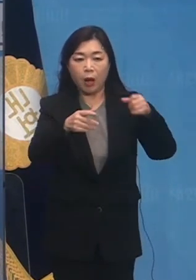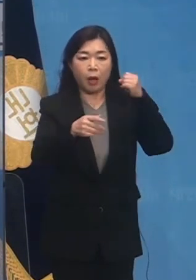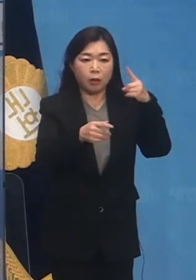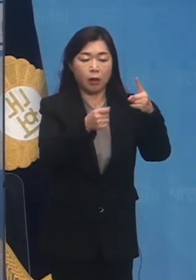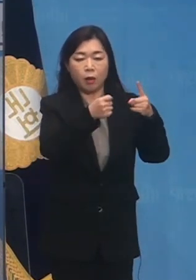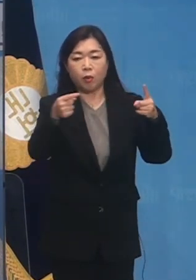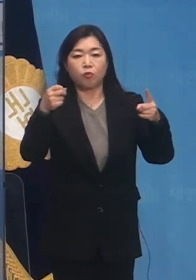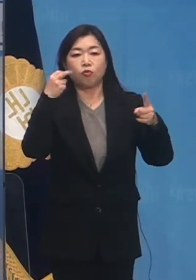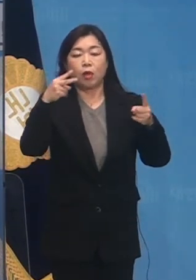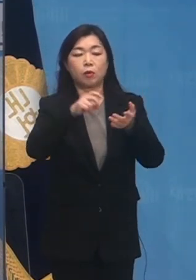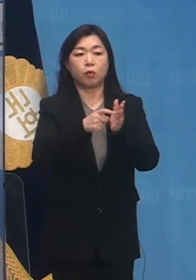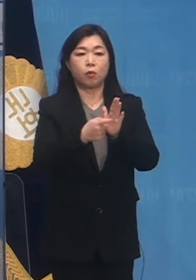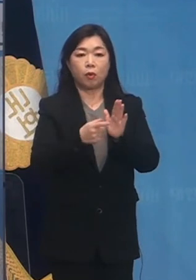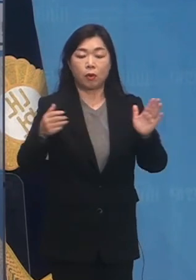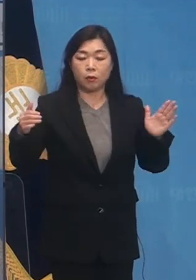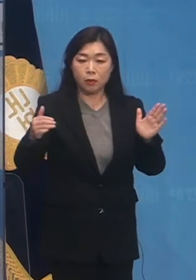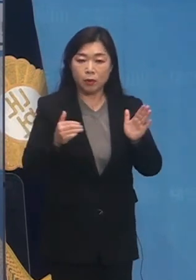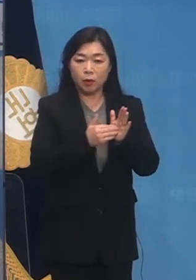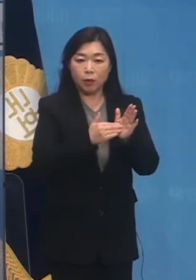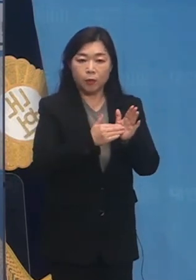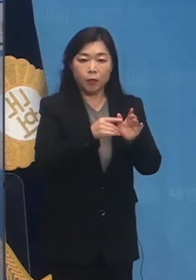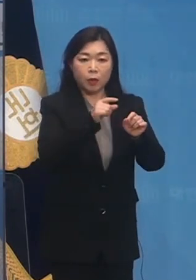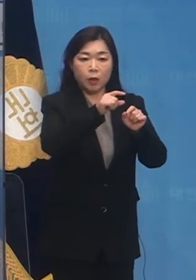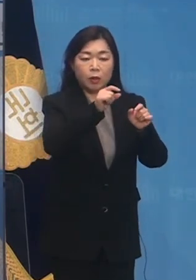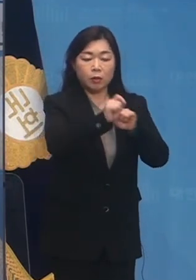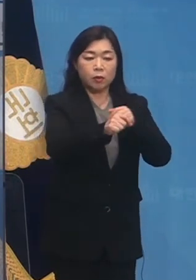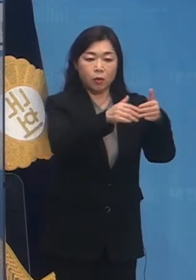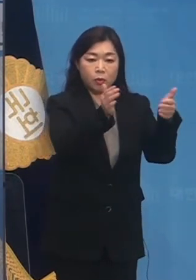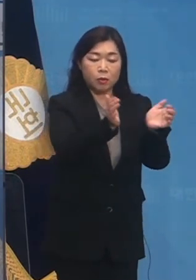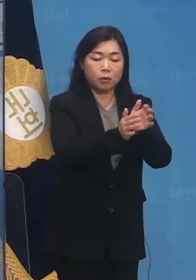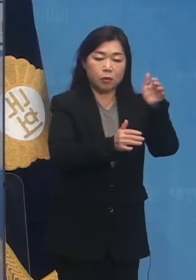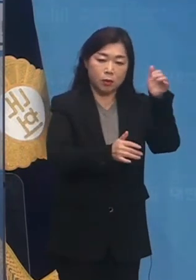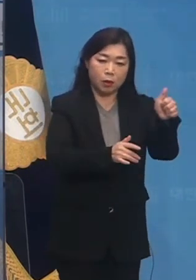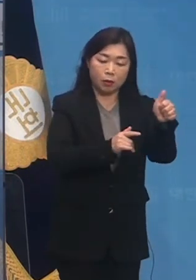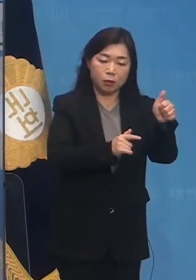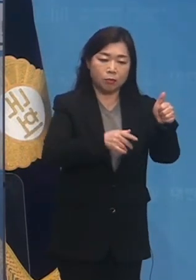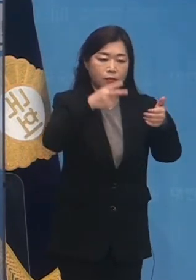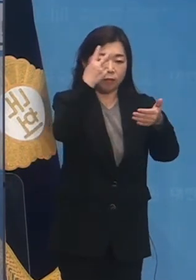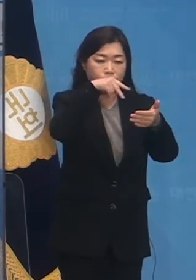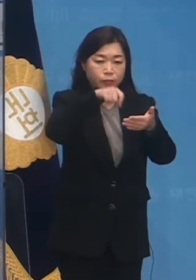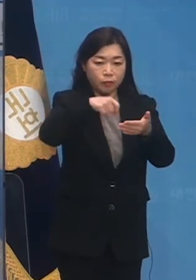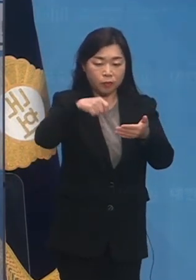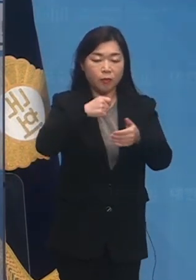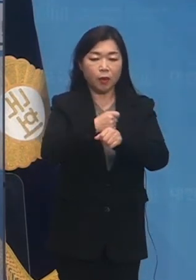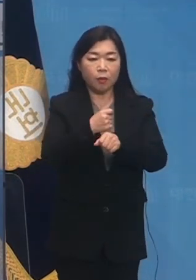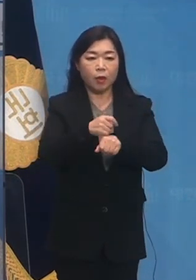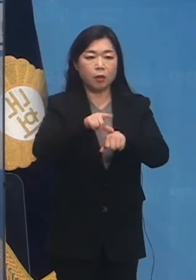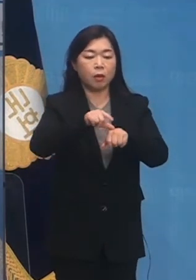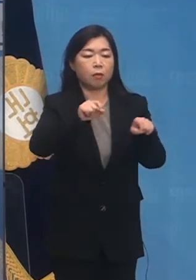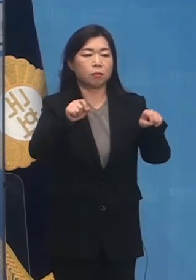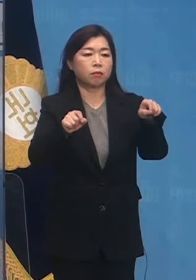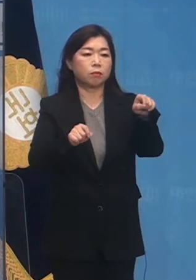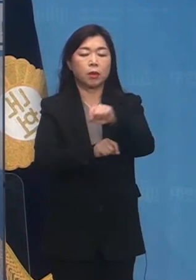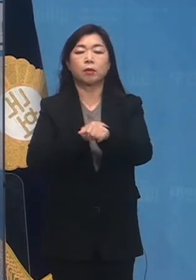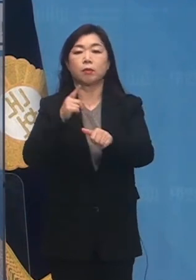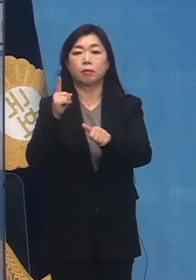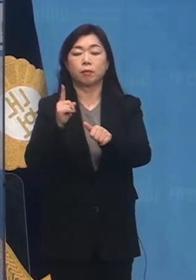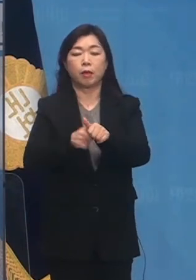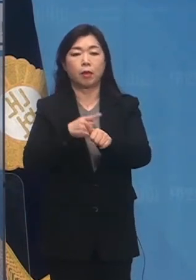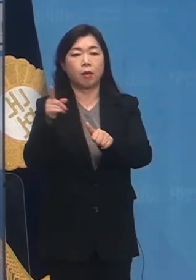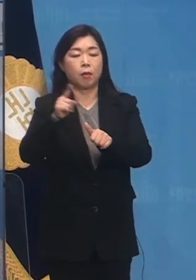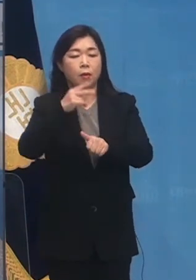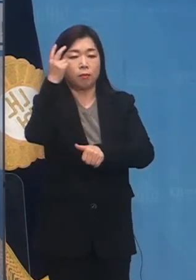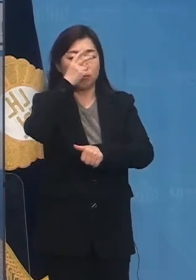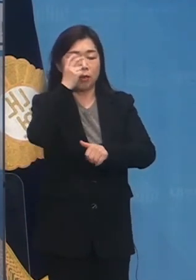2달 가까이 지청장이 기록을 검토한다면서 뭉개는 기간 동안 이 화급을 다투는 사건은